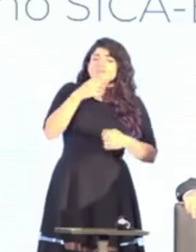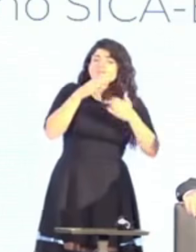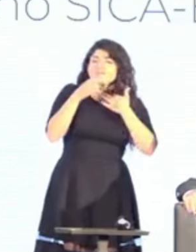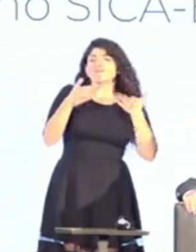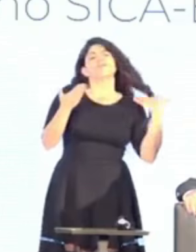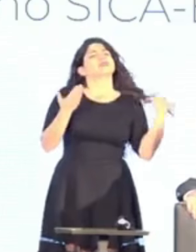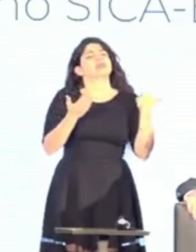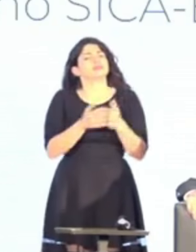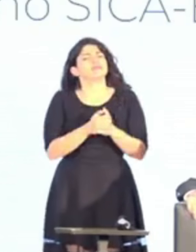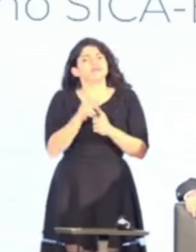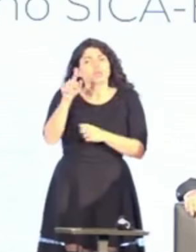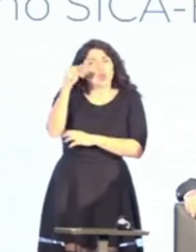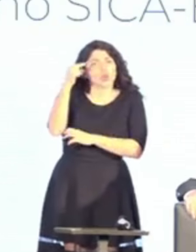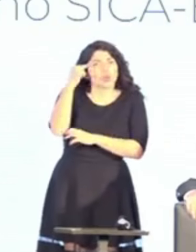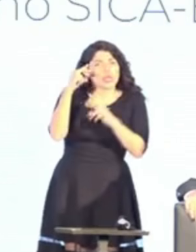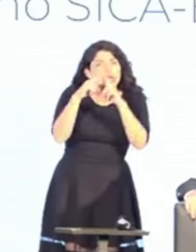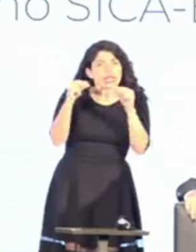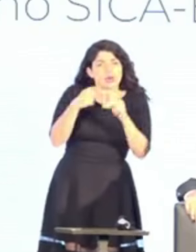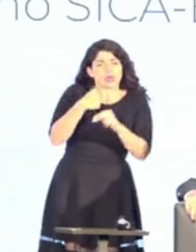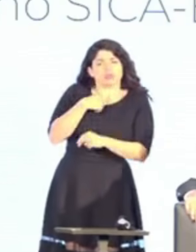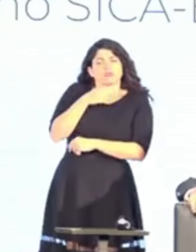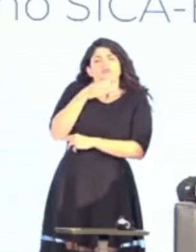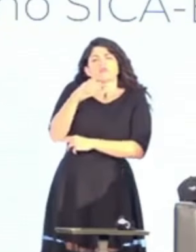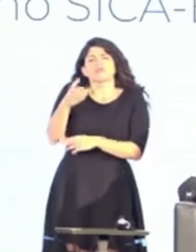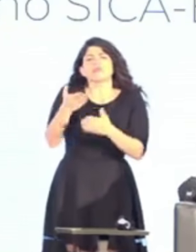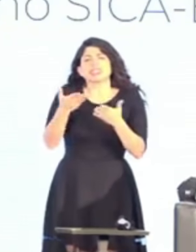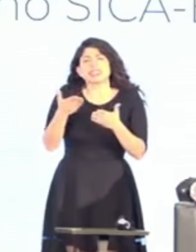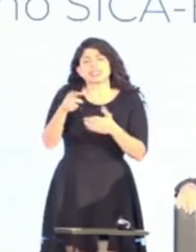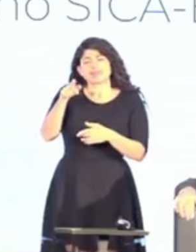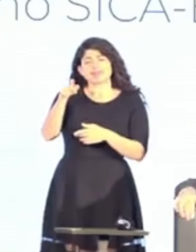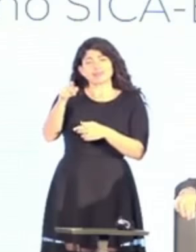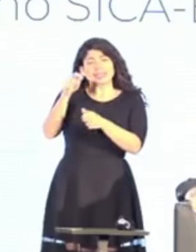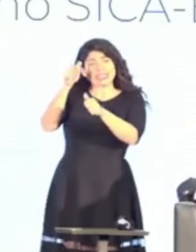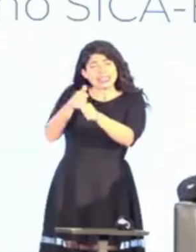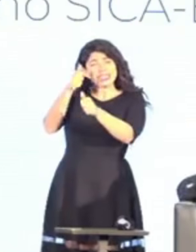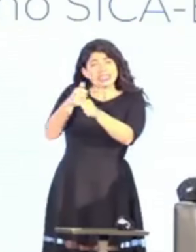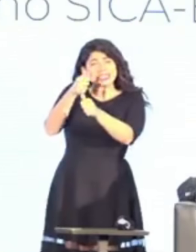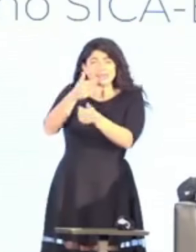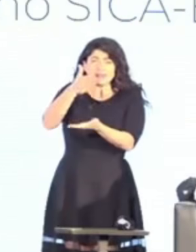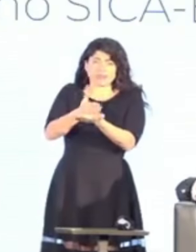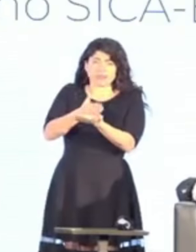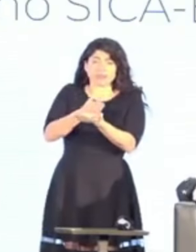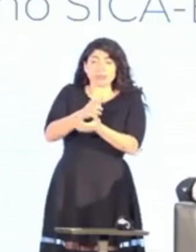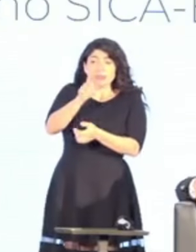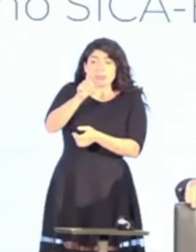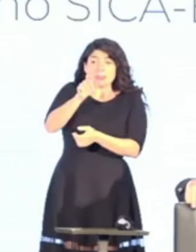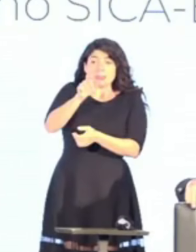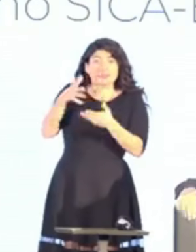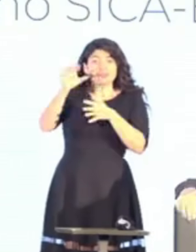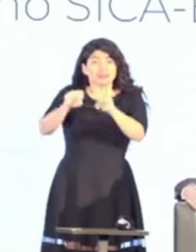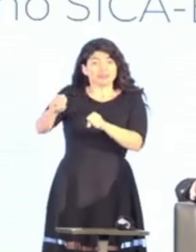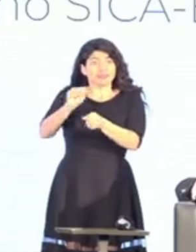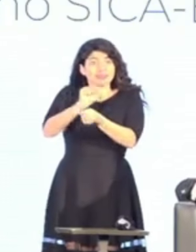la recomendación al gobierno de Nicaragua es que cese la persecución, liberen a